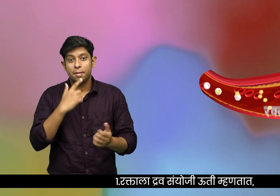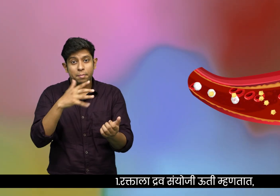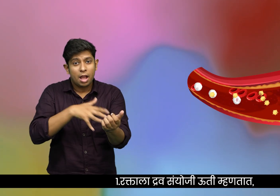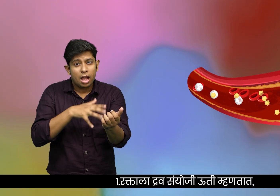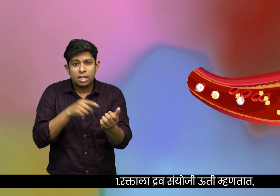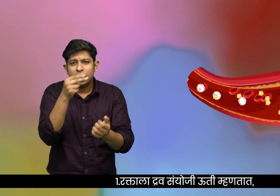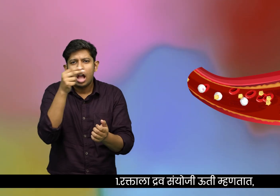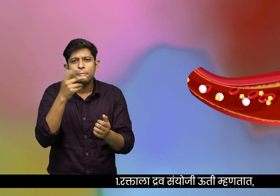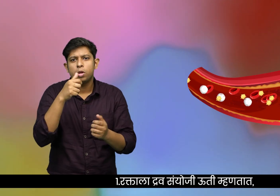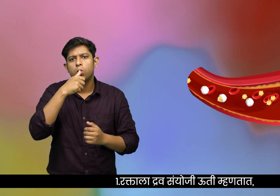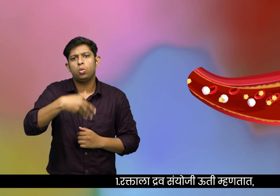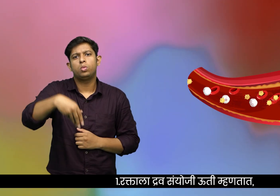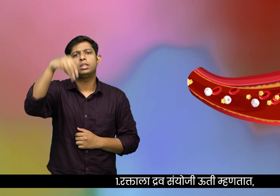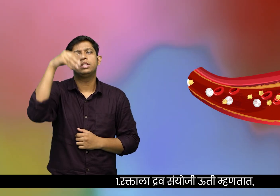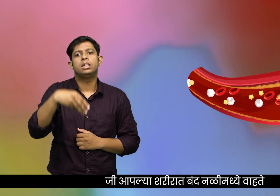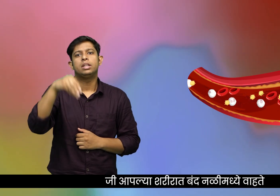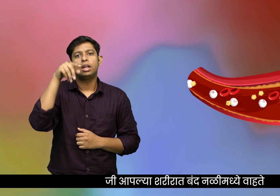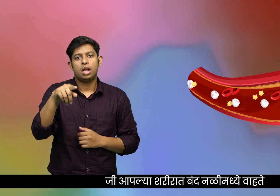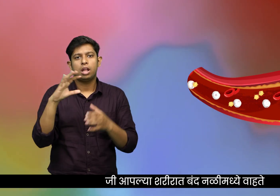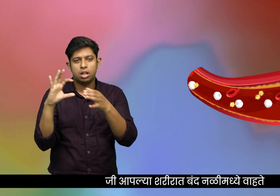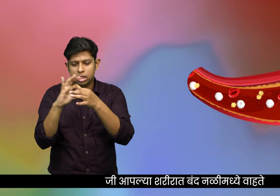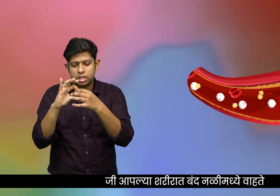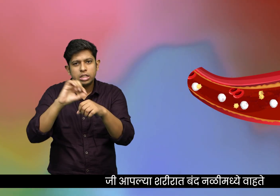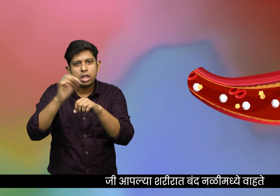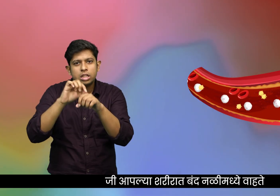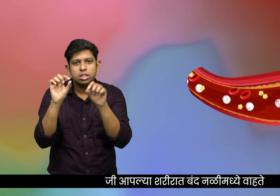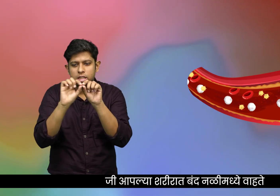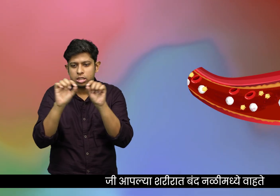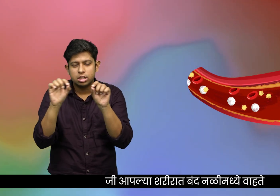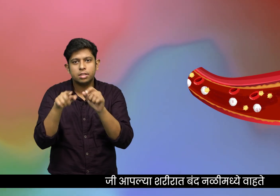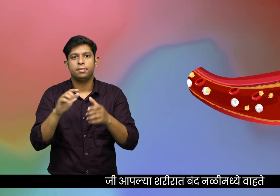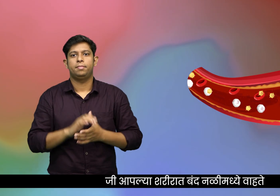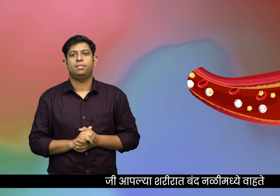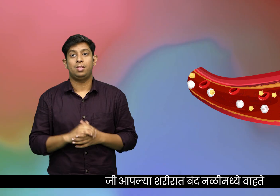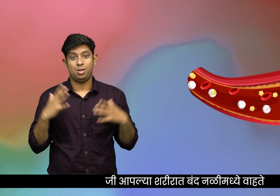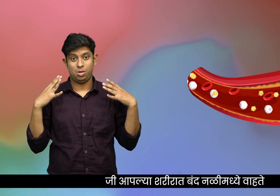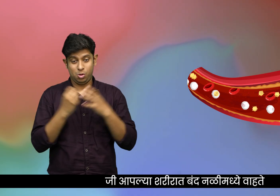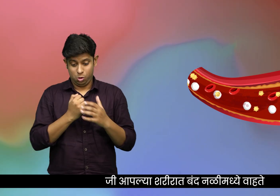रक्ताला द्रव संयोजी ऊती म्हणतात, जी आपल्या शरीरात बंद नळीमध्ये वाहते.